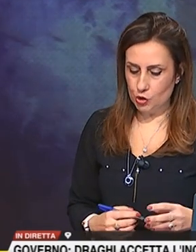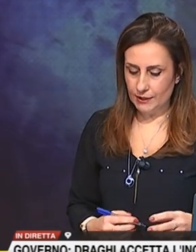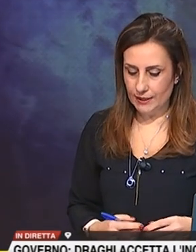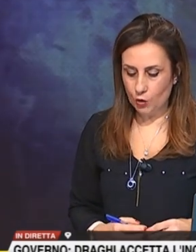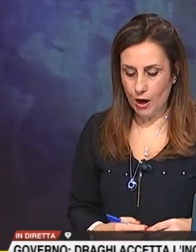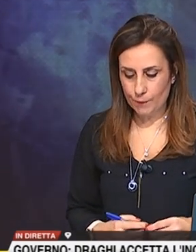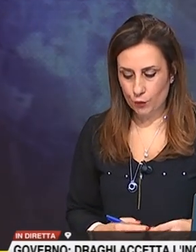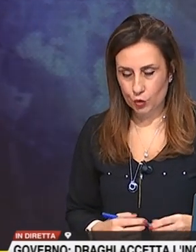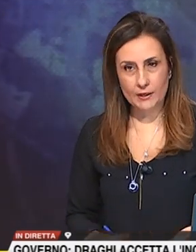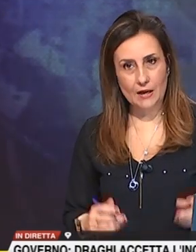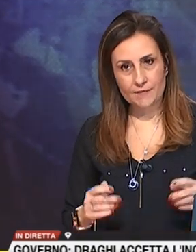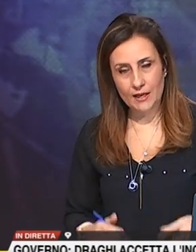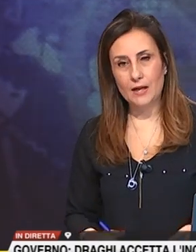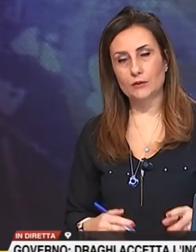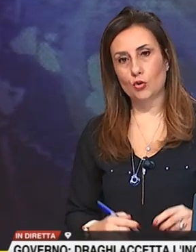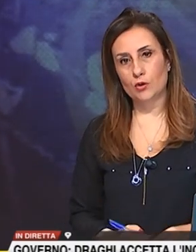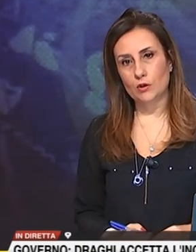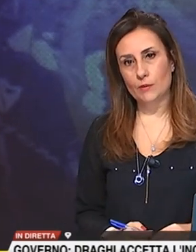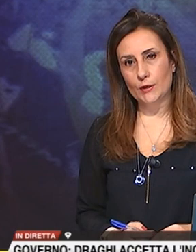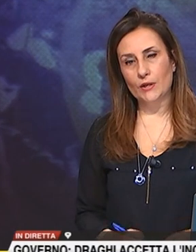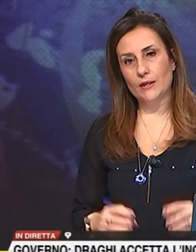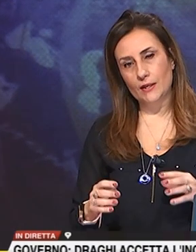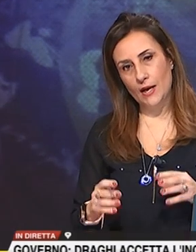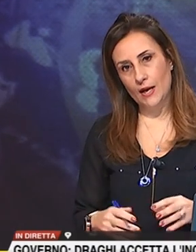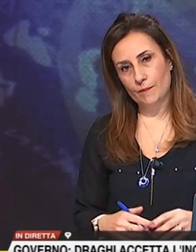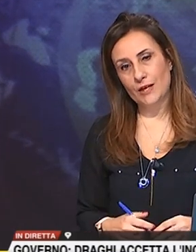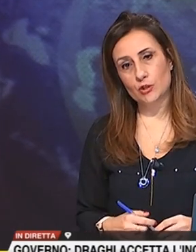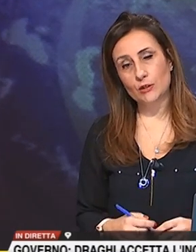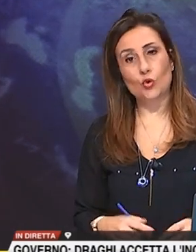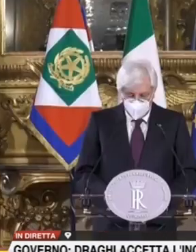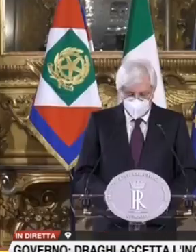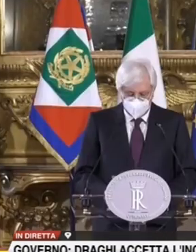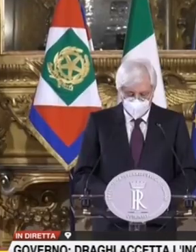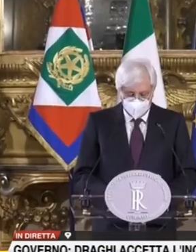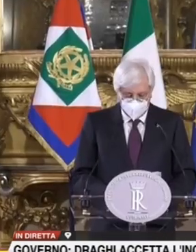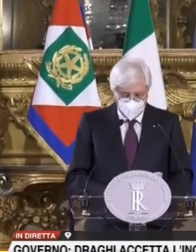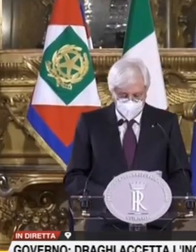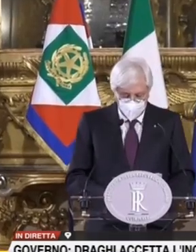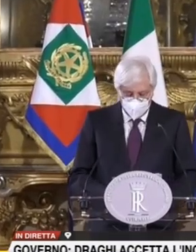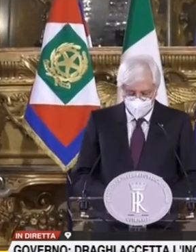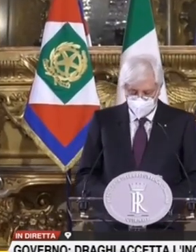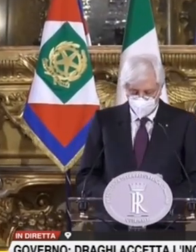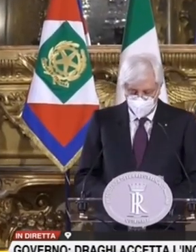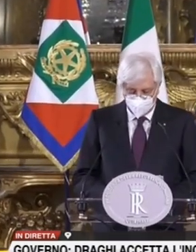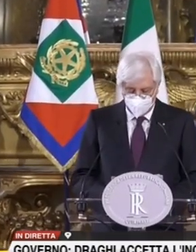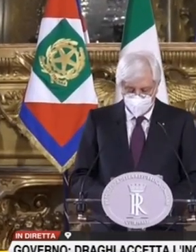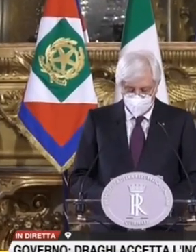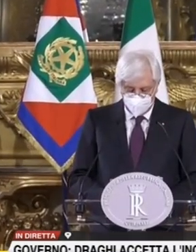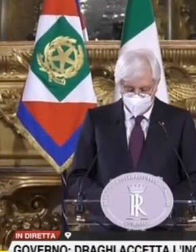il nostro segretario approfondirà. Fra l'altro Mario Draghi ha accettato con riserva